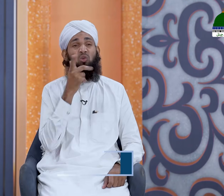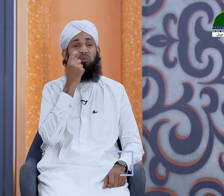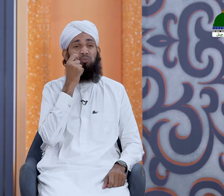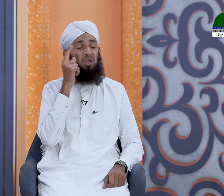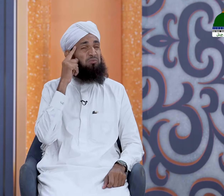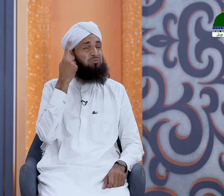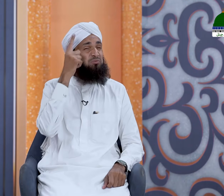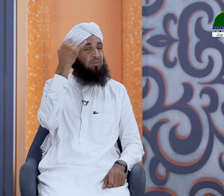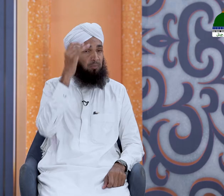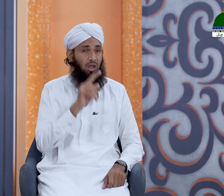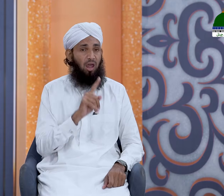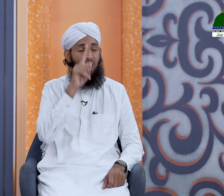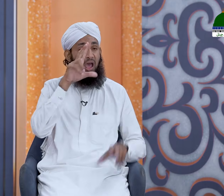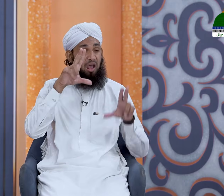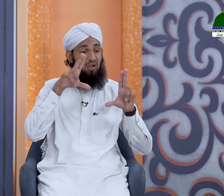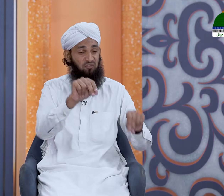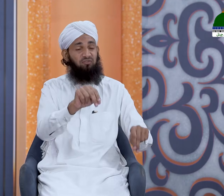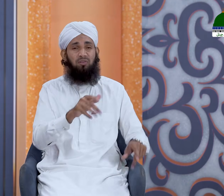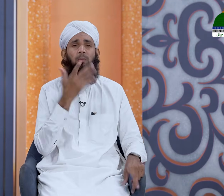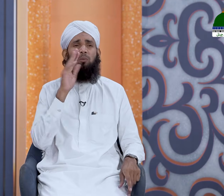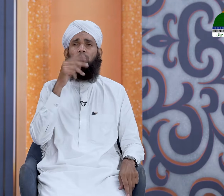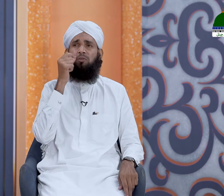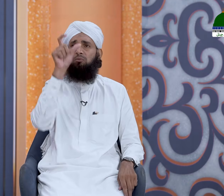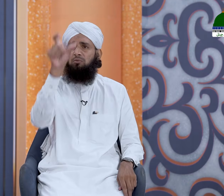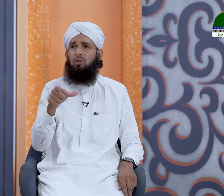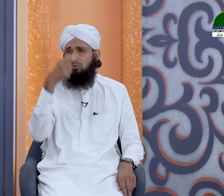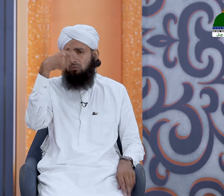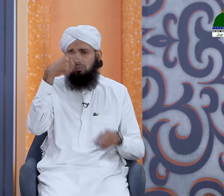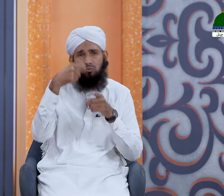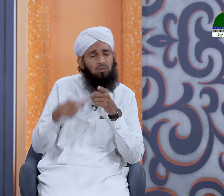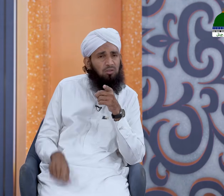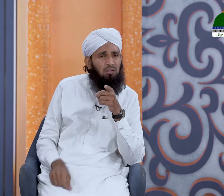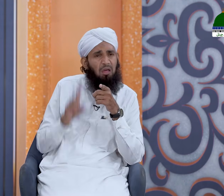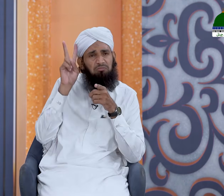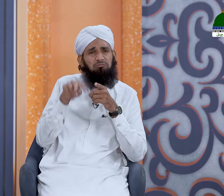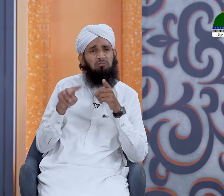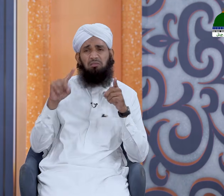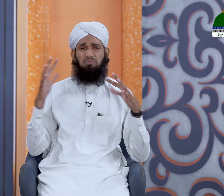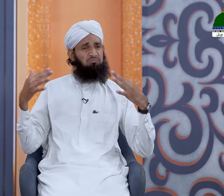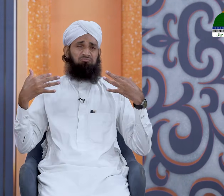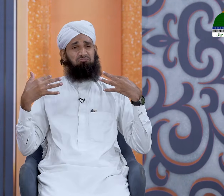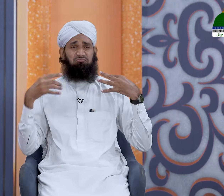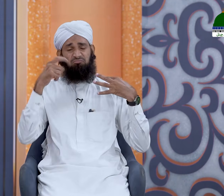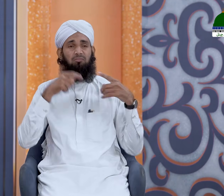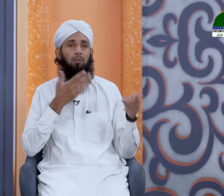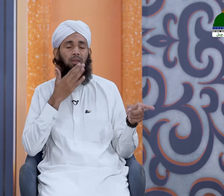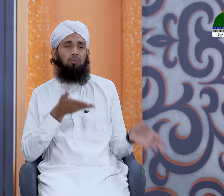چند سیکنڈ لگتے ہیں. کسی کو روتا ہوا دیکھا، یہ تو ریاکاری کر رہا ہے، یہ تو لوگوں کو دکھانے کے لیے رو رہا ہے. چند